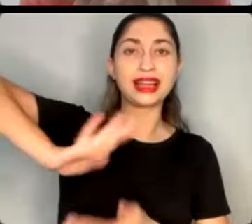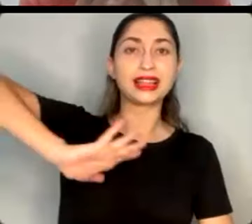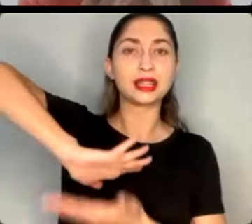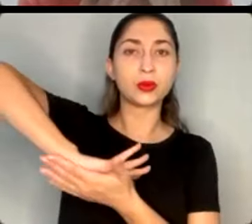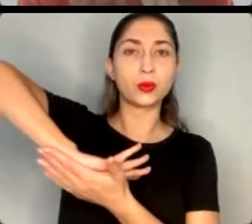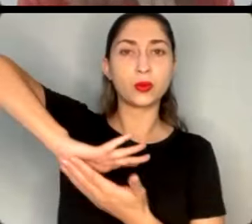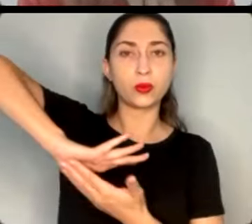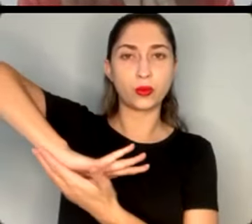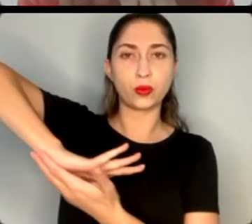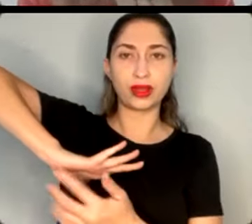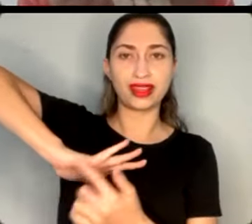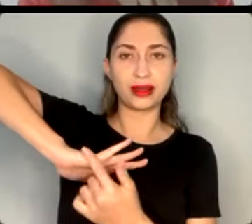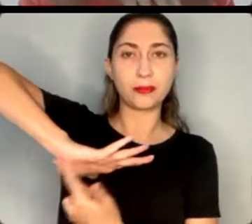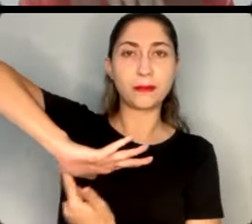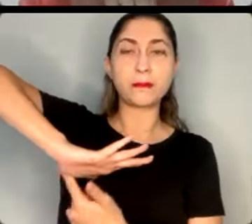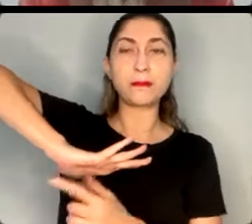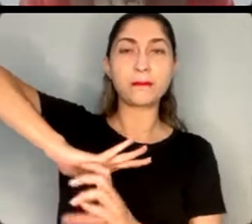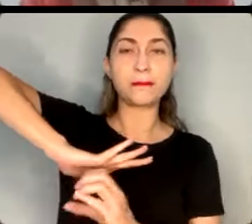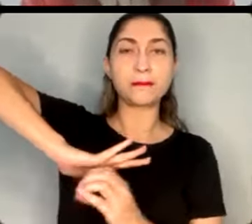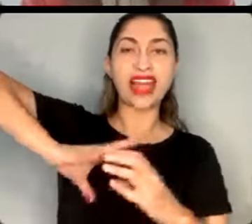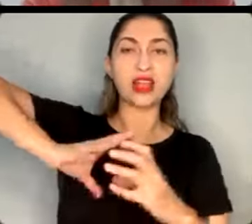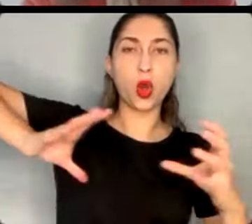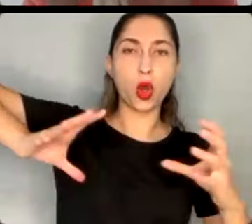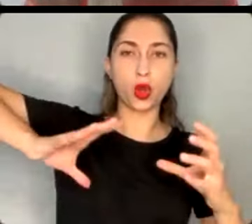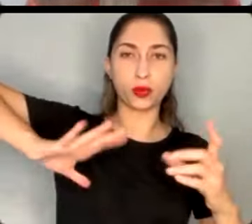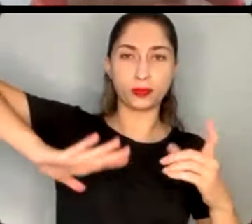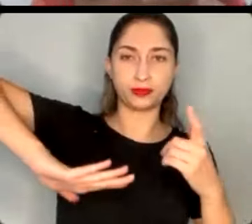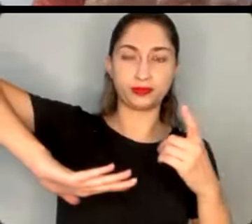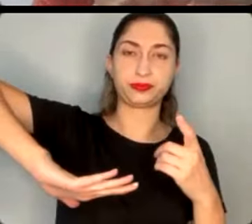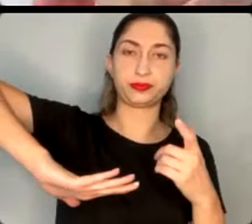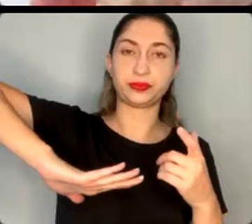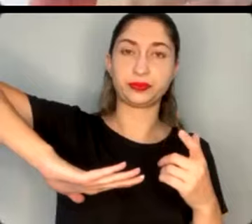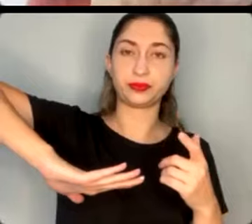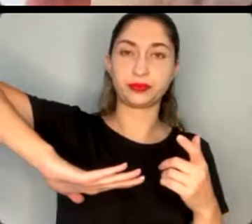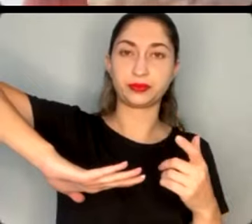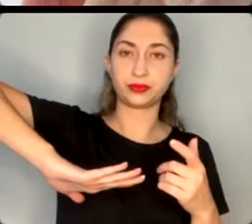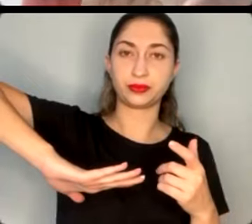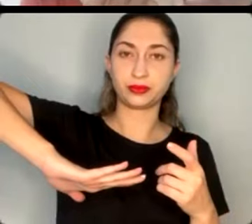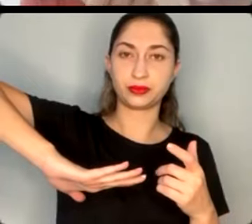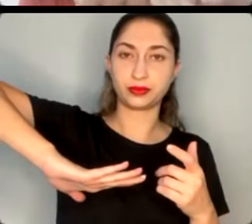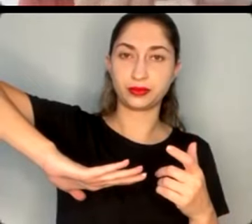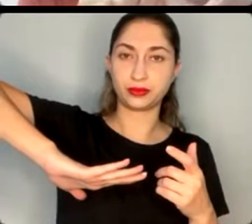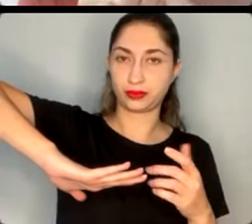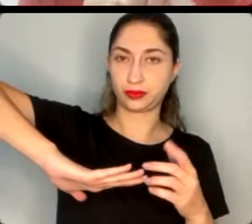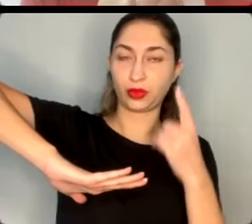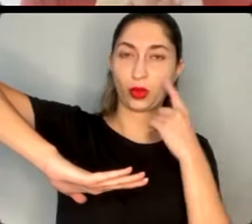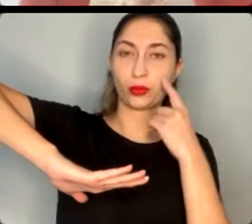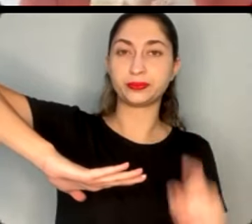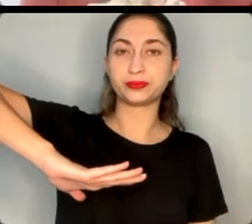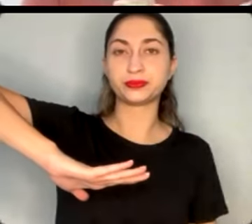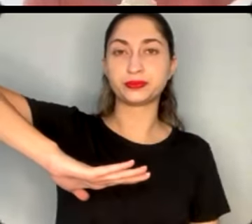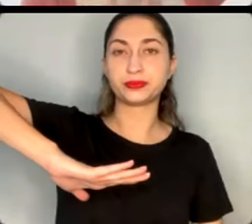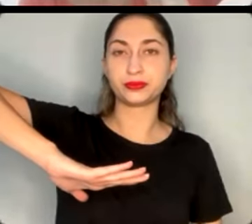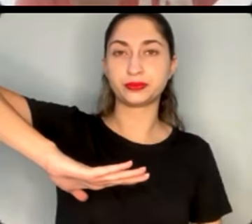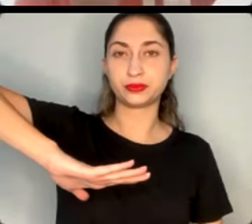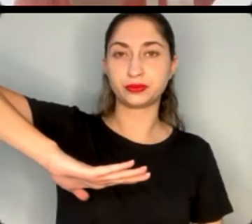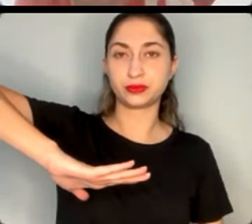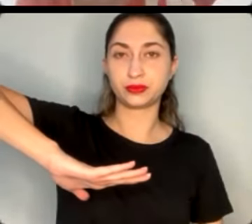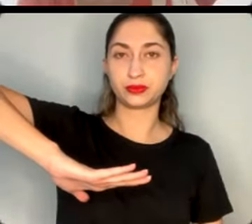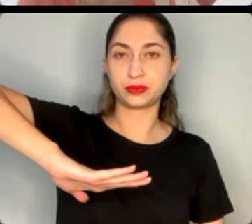pé. Sobre ele está o talos. Então, aqui, exatamente, calcâneo e